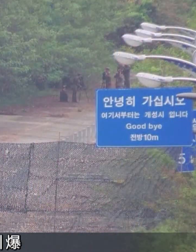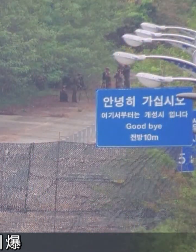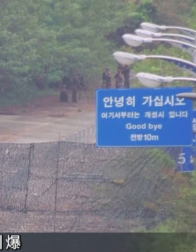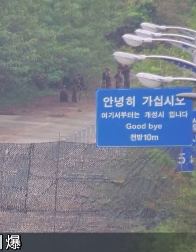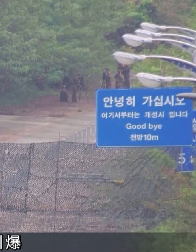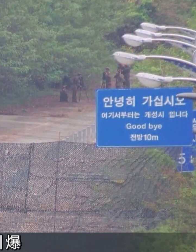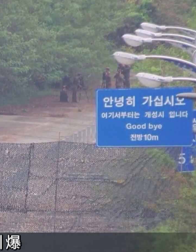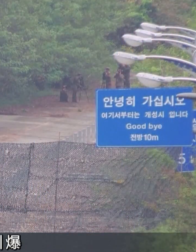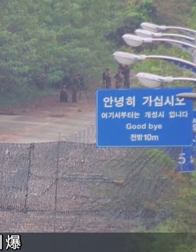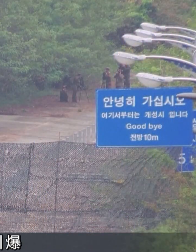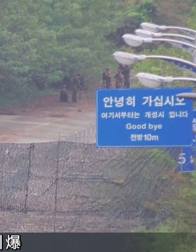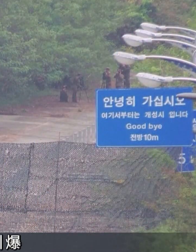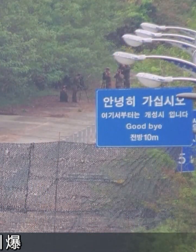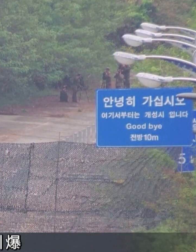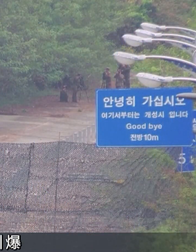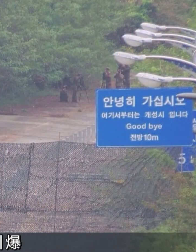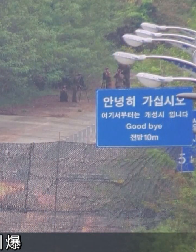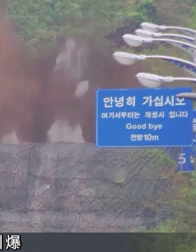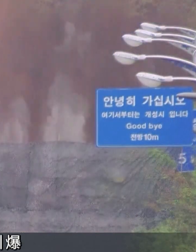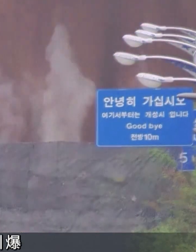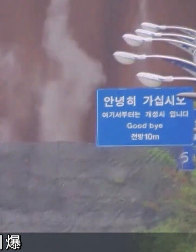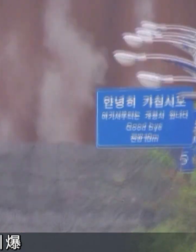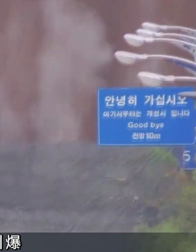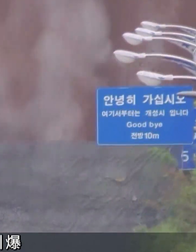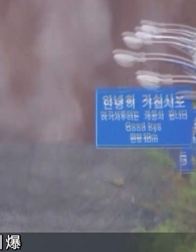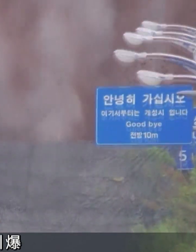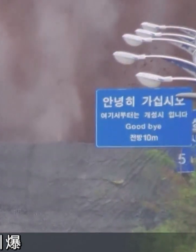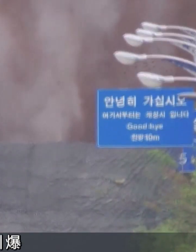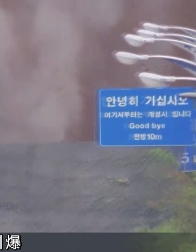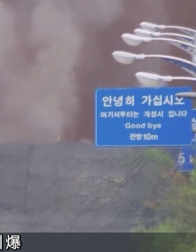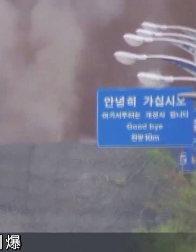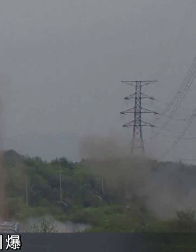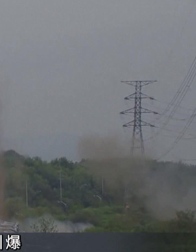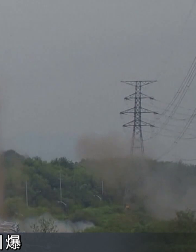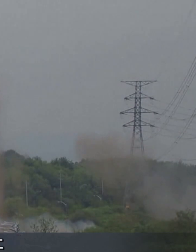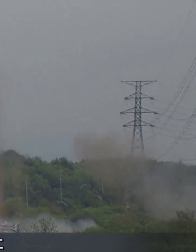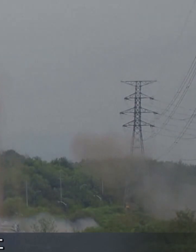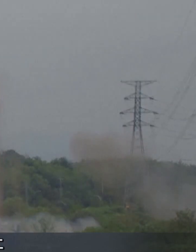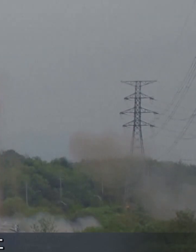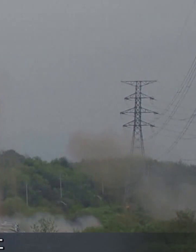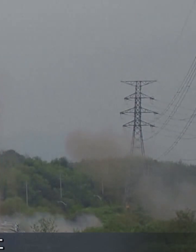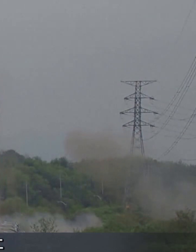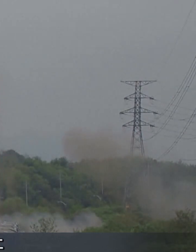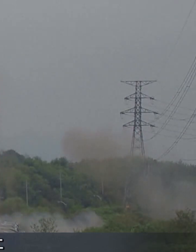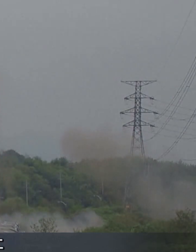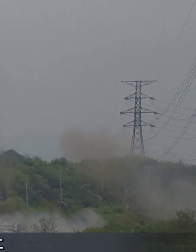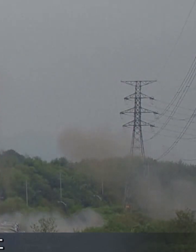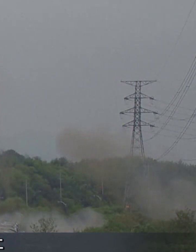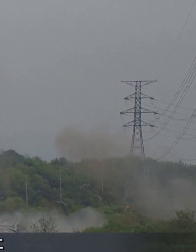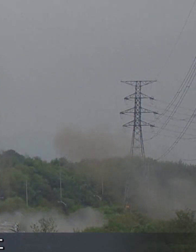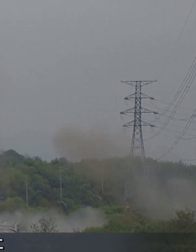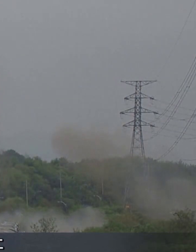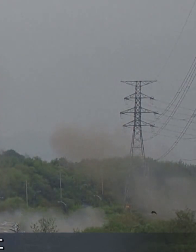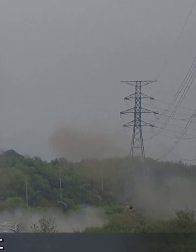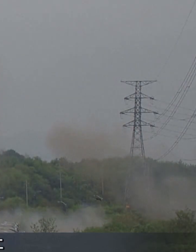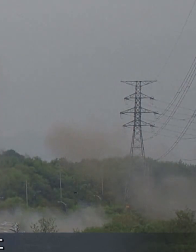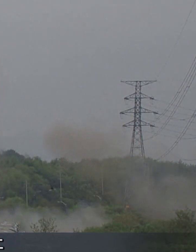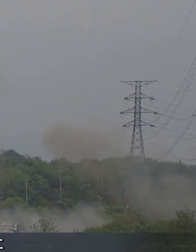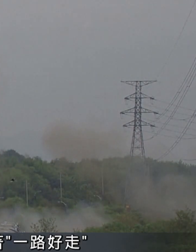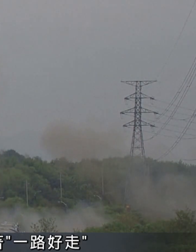一群北韩军人准备引爆，随后出现爆炸瞬间的画面，扬起了一大片的尘土，而旁边的蓝色路标则以韩